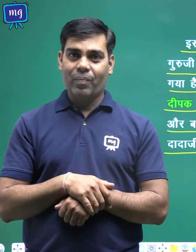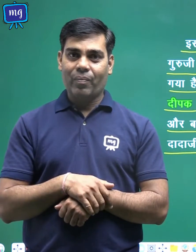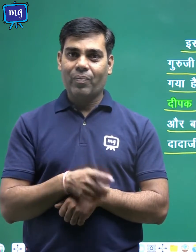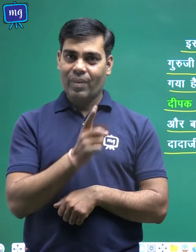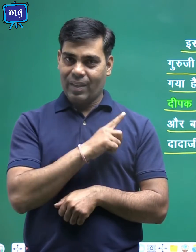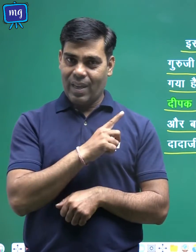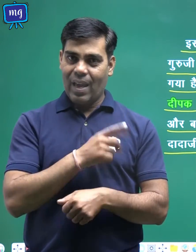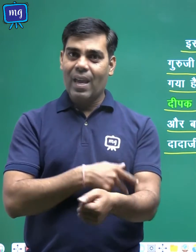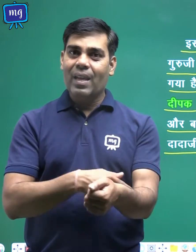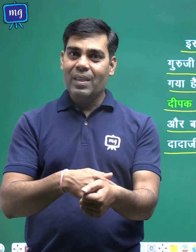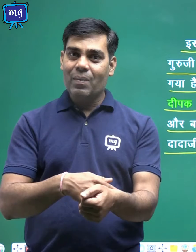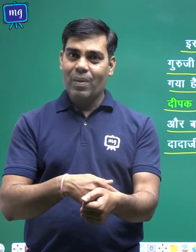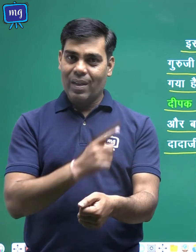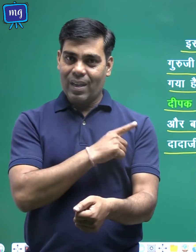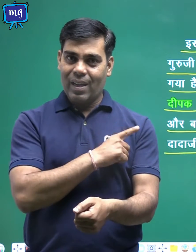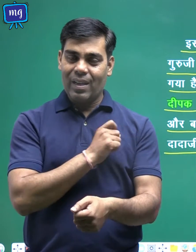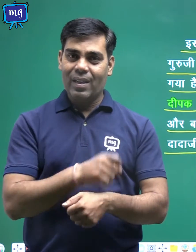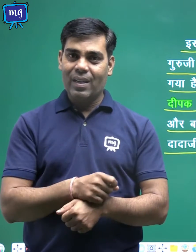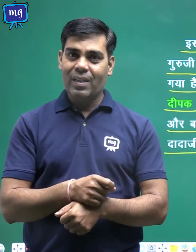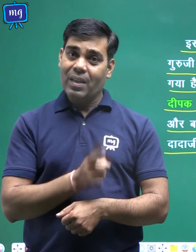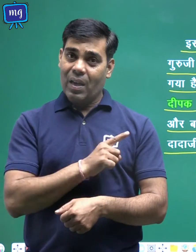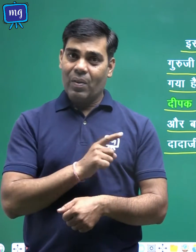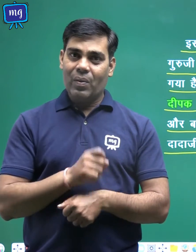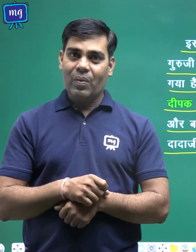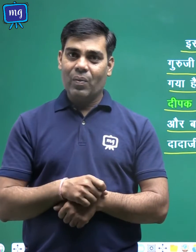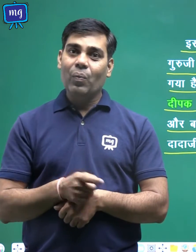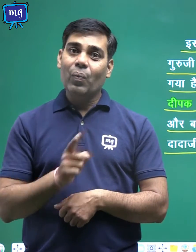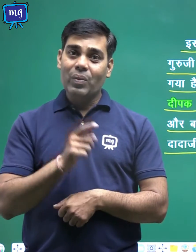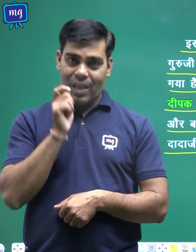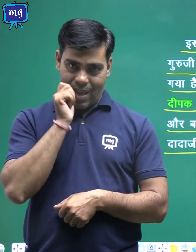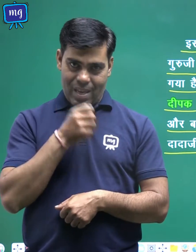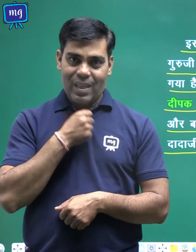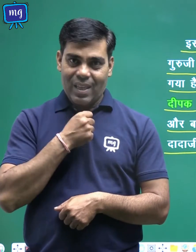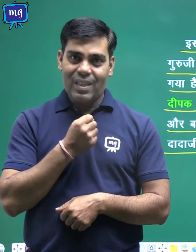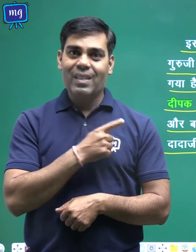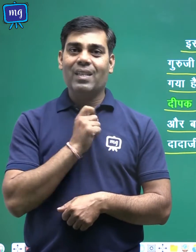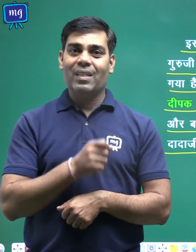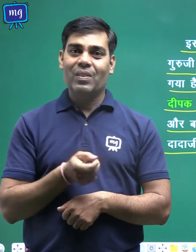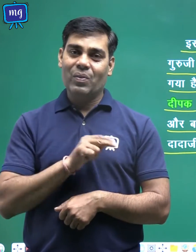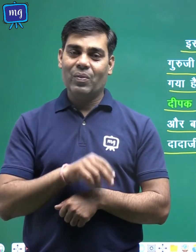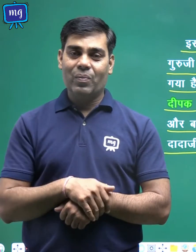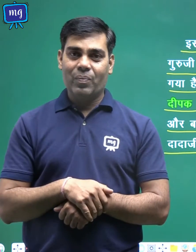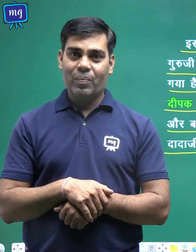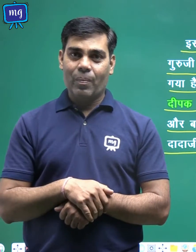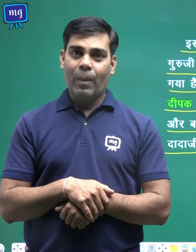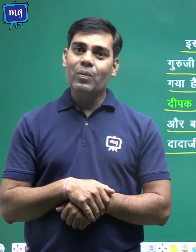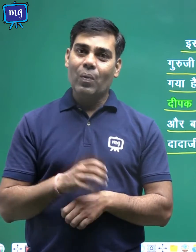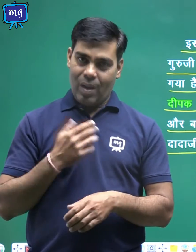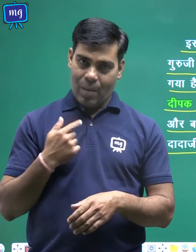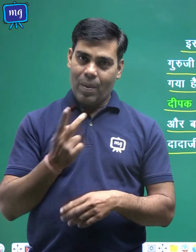यह दीपक है और यह उसके दादाजी हैं, जो आपस